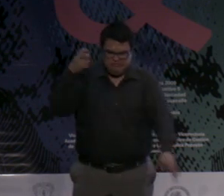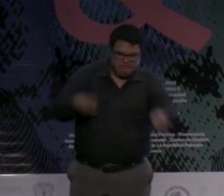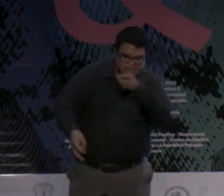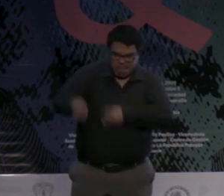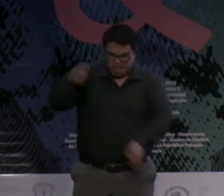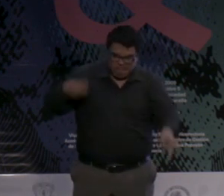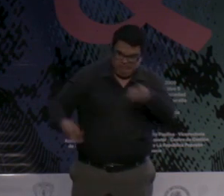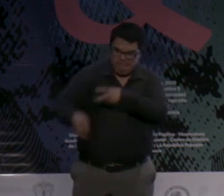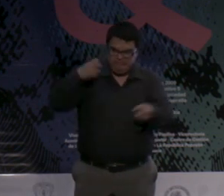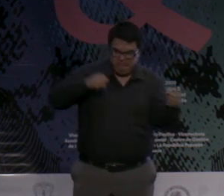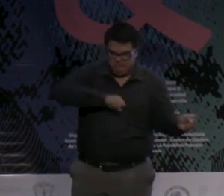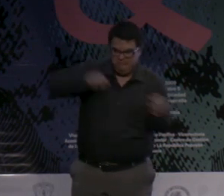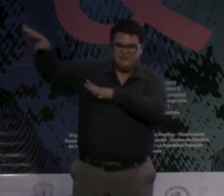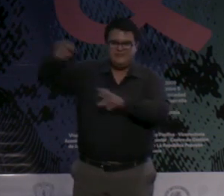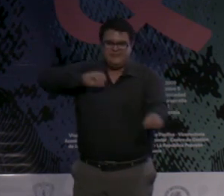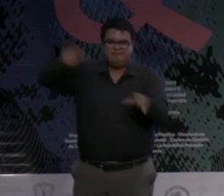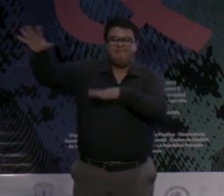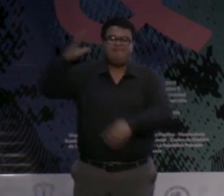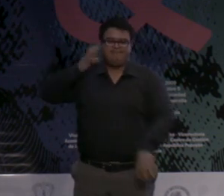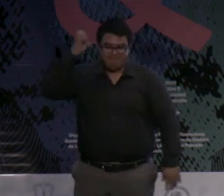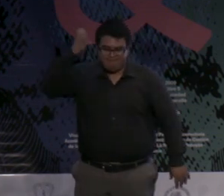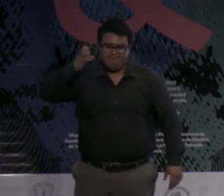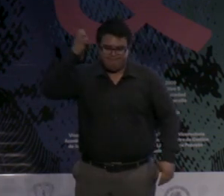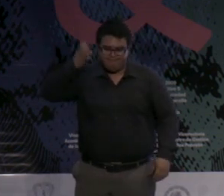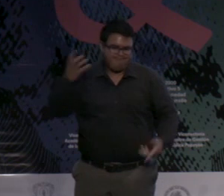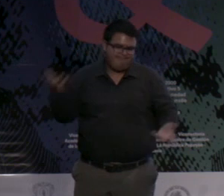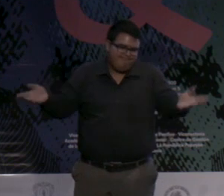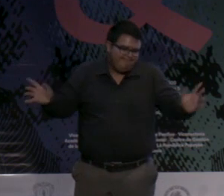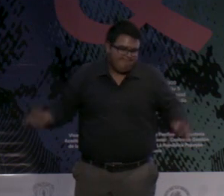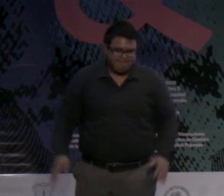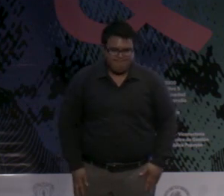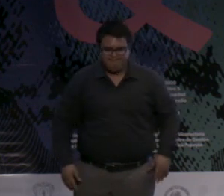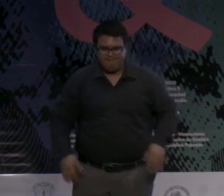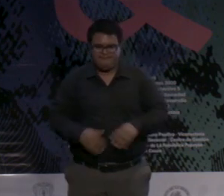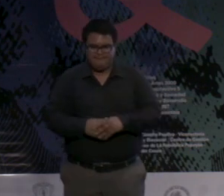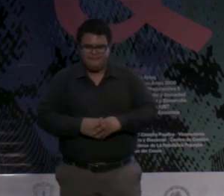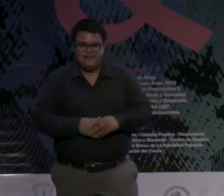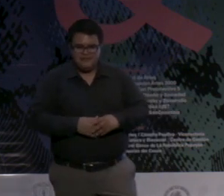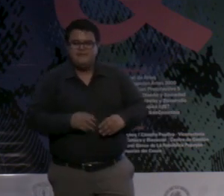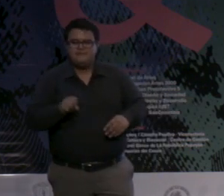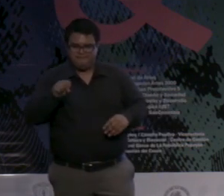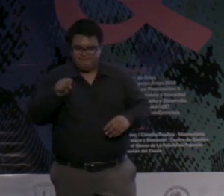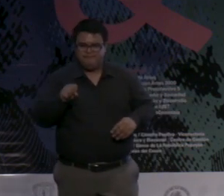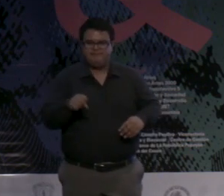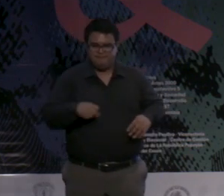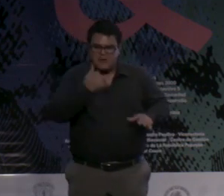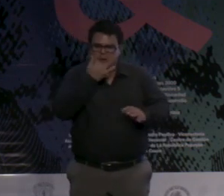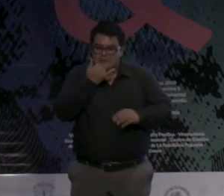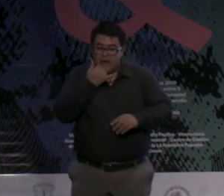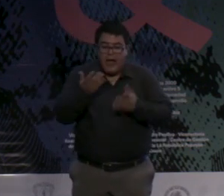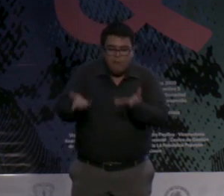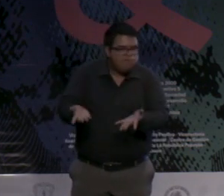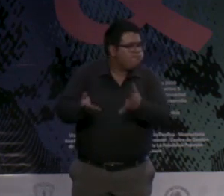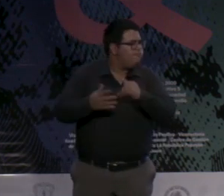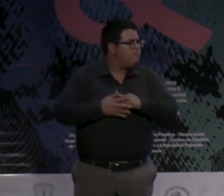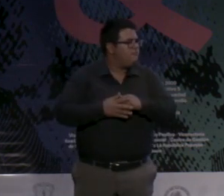París, pero que en sus representaciones, que fueron dadas en principio